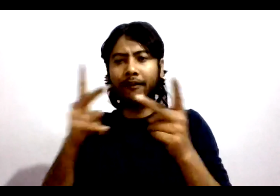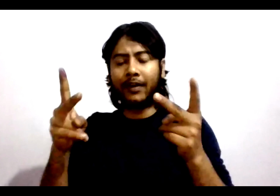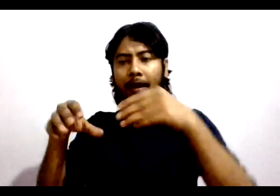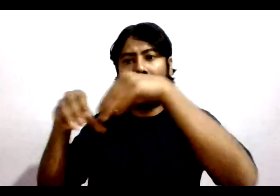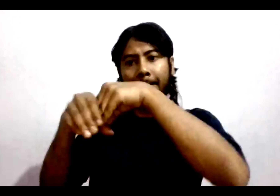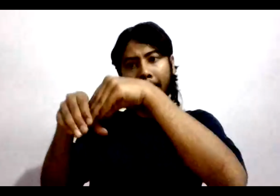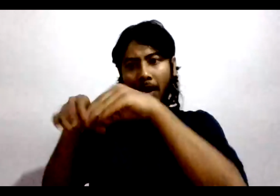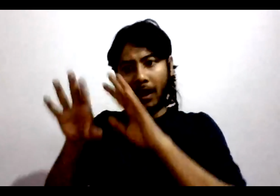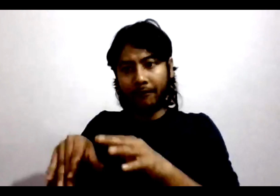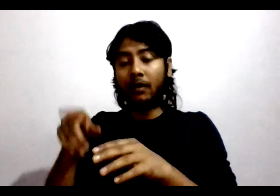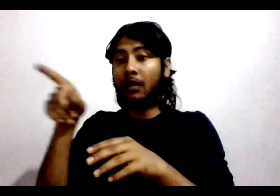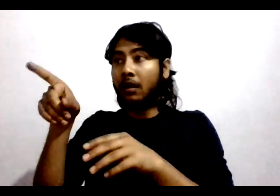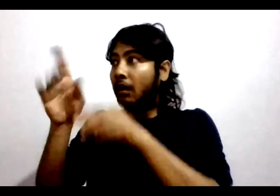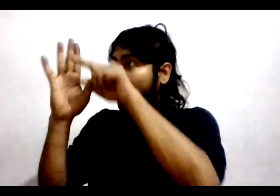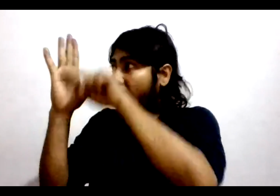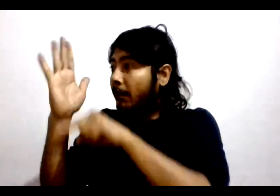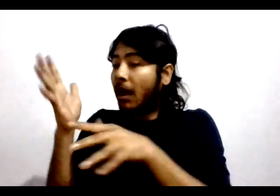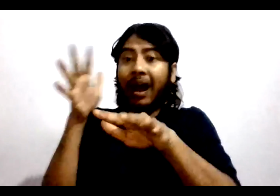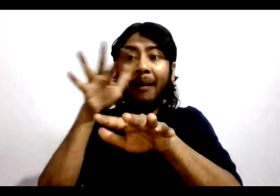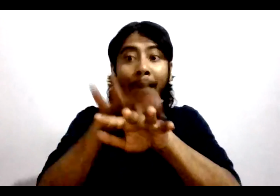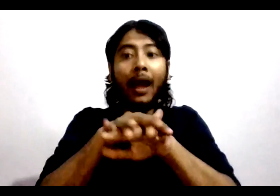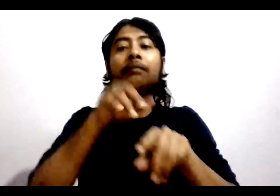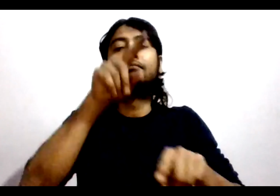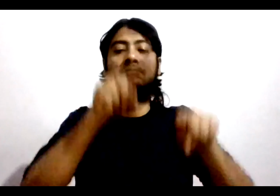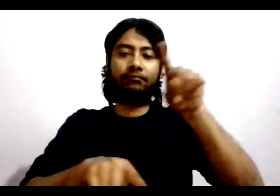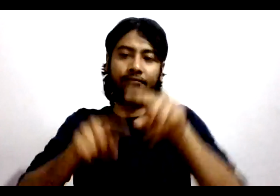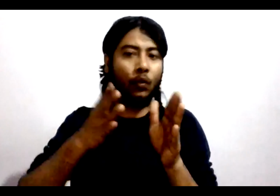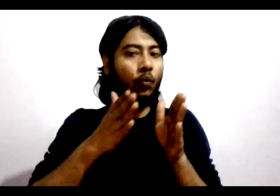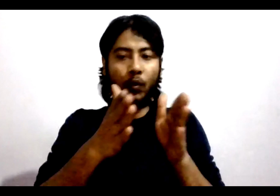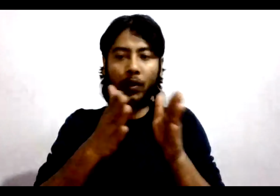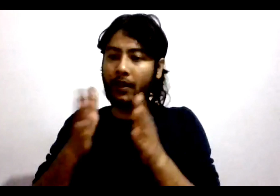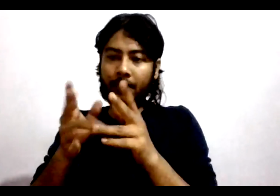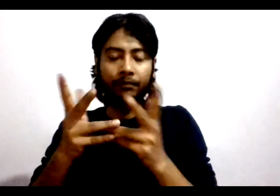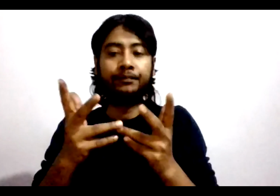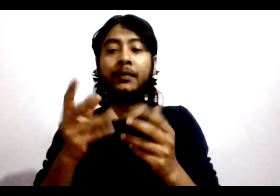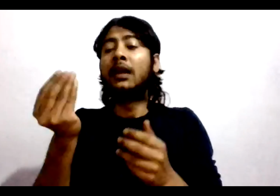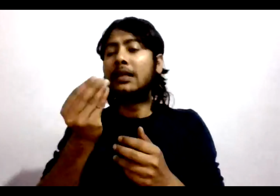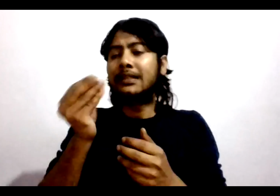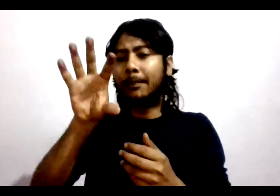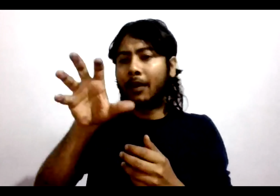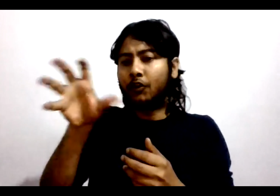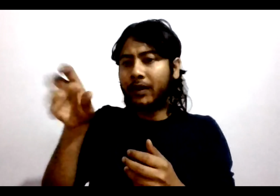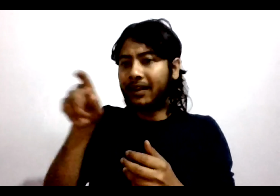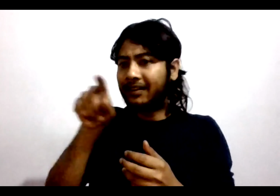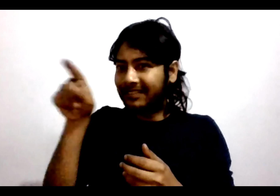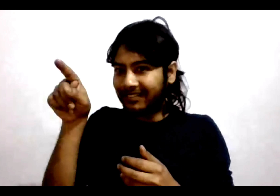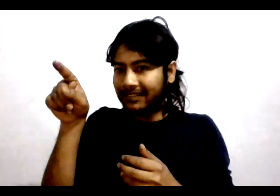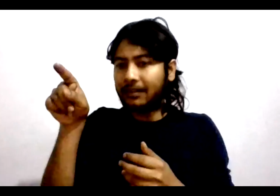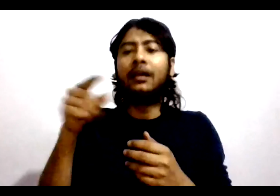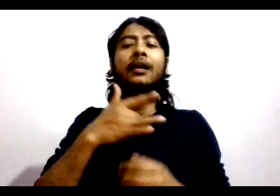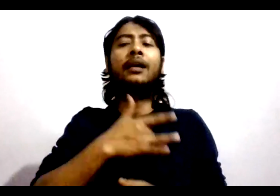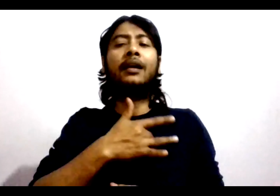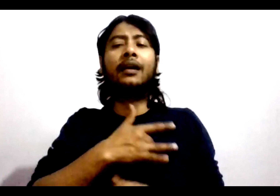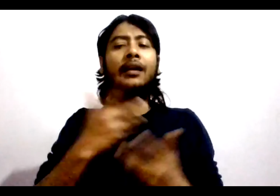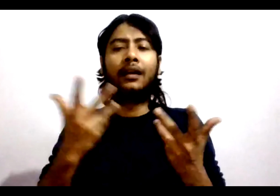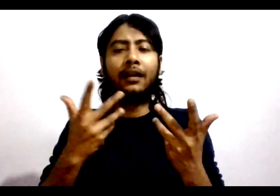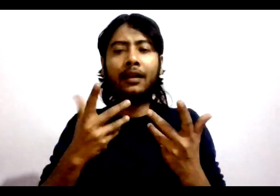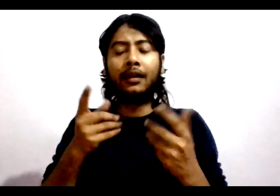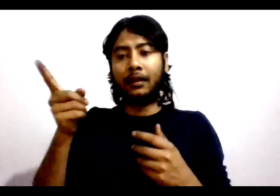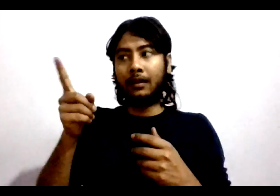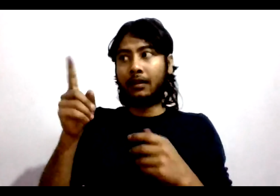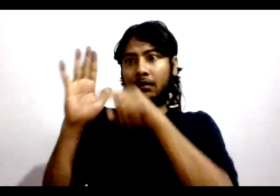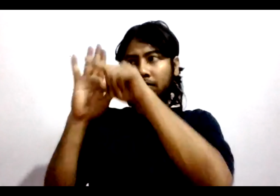क्या करते हैं, बहुत सारे देश जैसे for example, in some countries, what they will do is they will look at the convention, read the